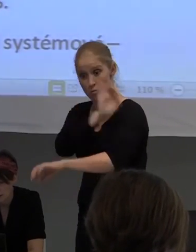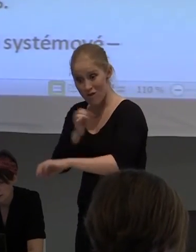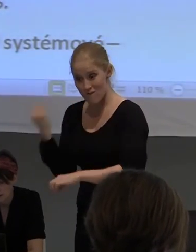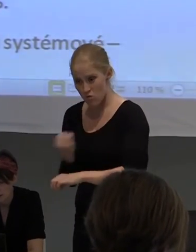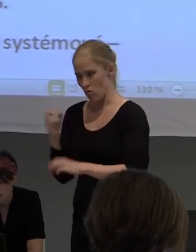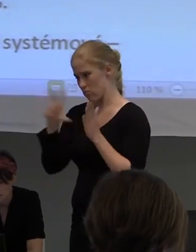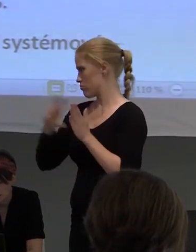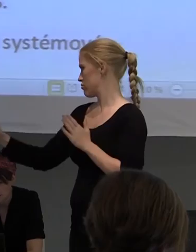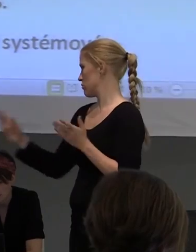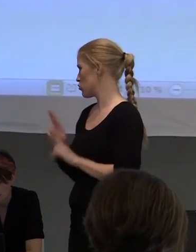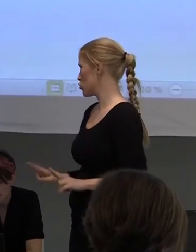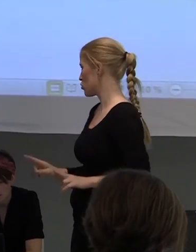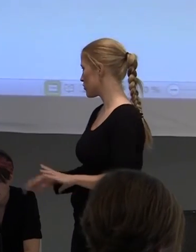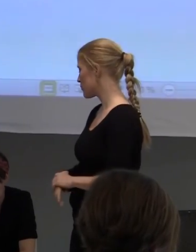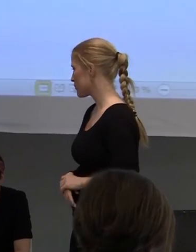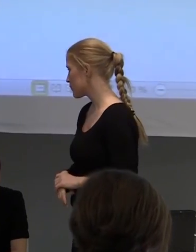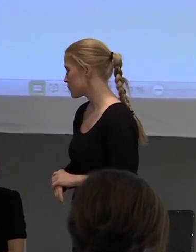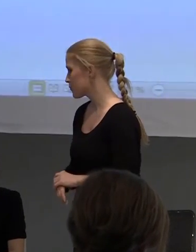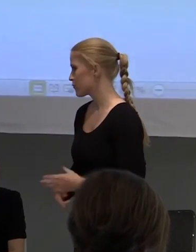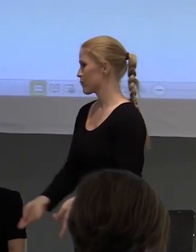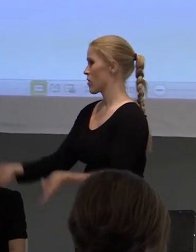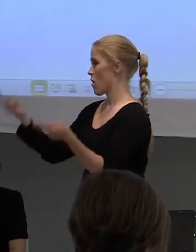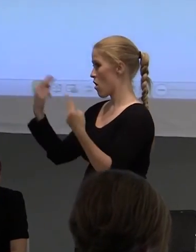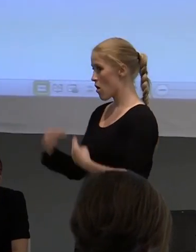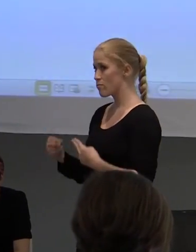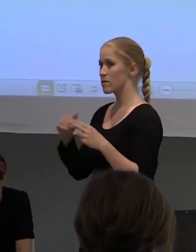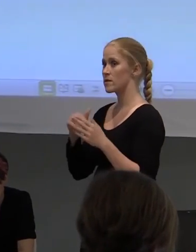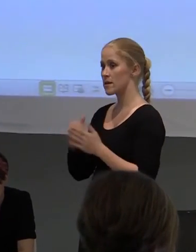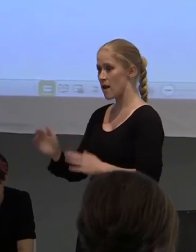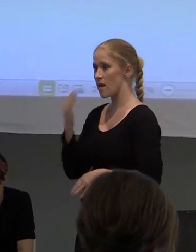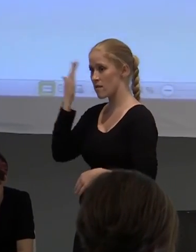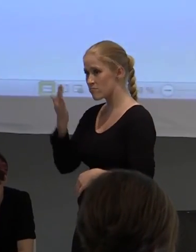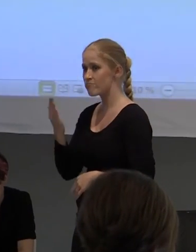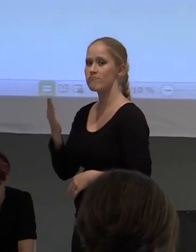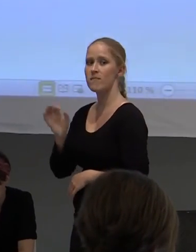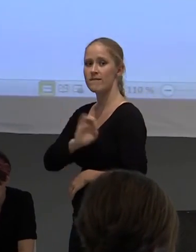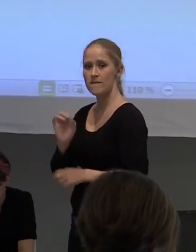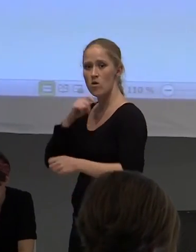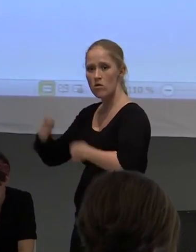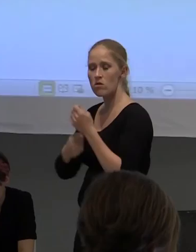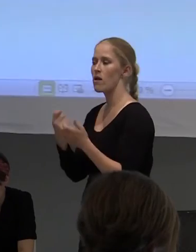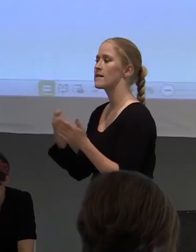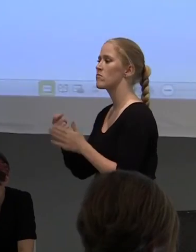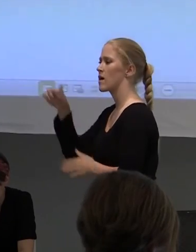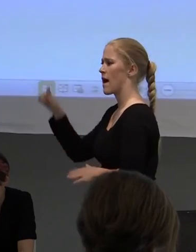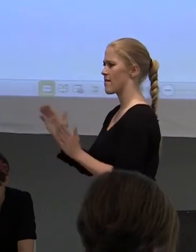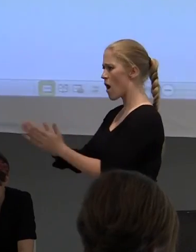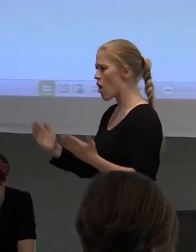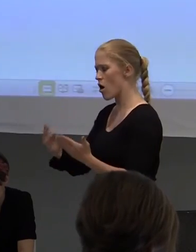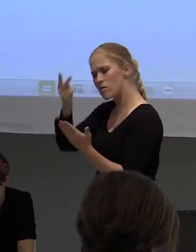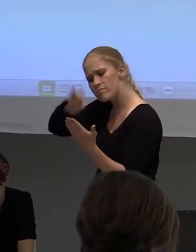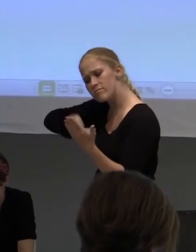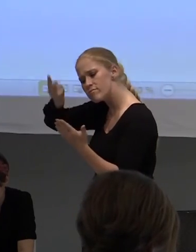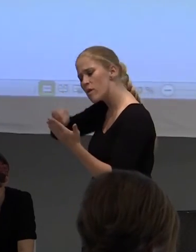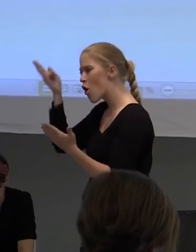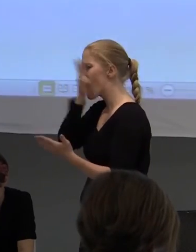Určitě, co můžeme udělat, je pokusit se zorientovat se vůbec v těch katalozích, podívat se na to, co tam je napsáno, jestli každý z nás,